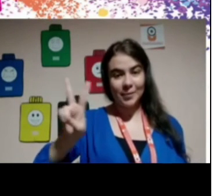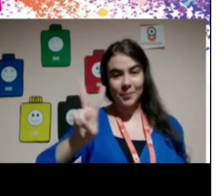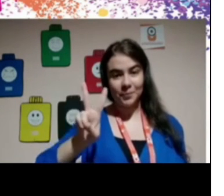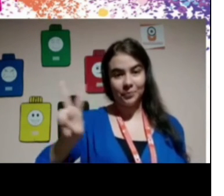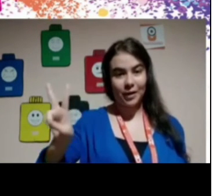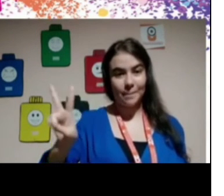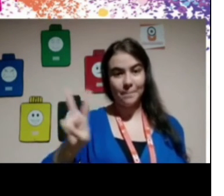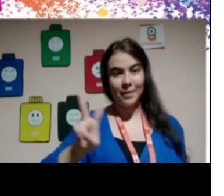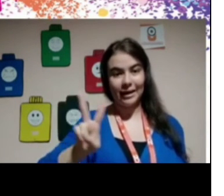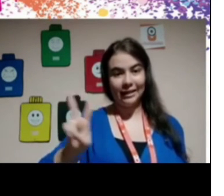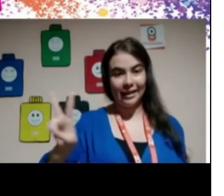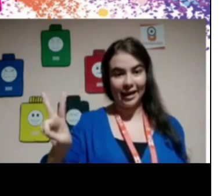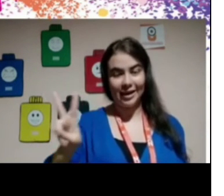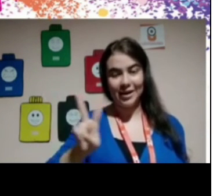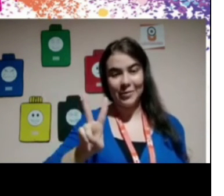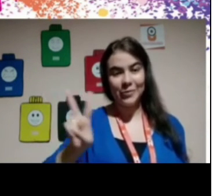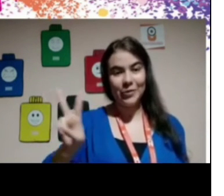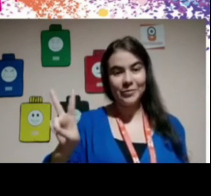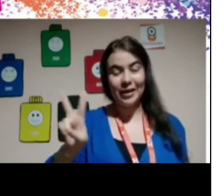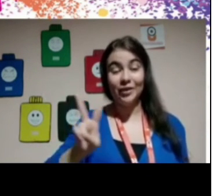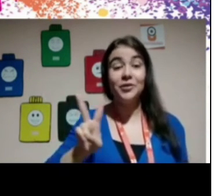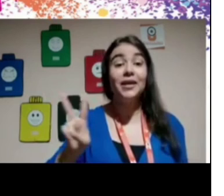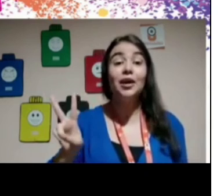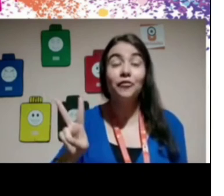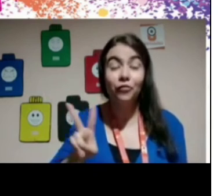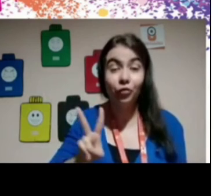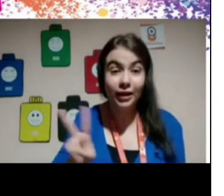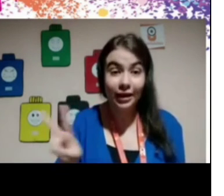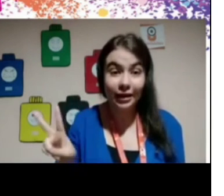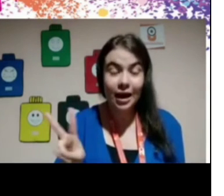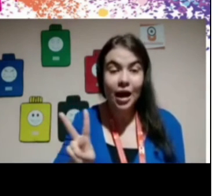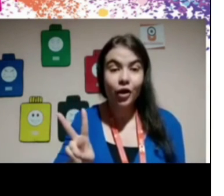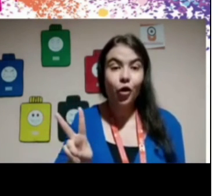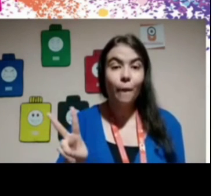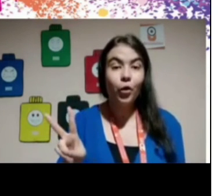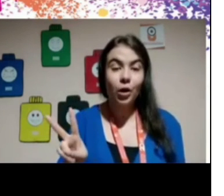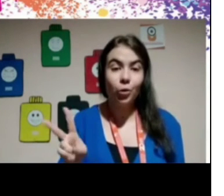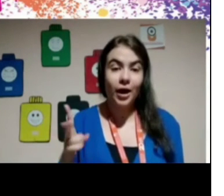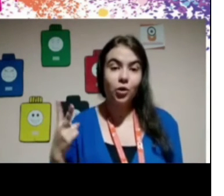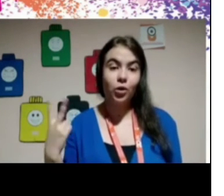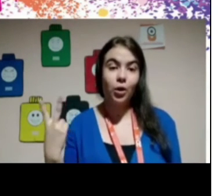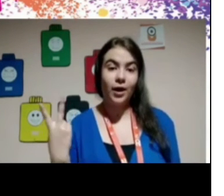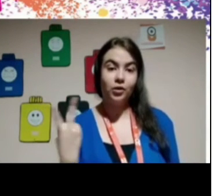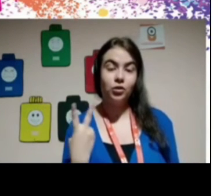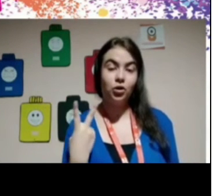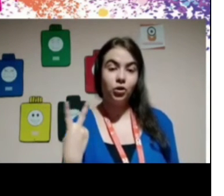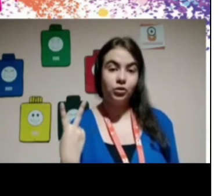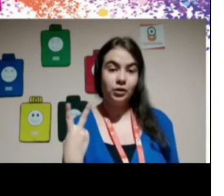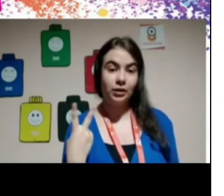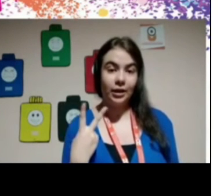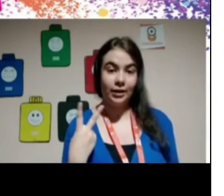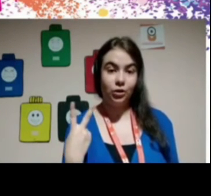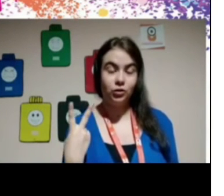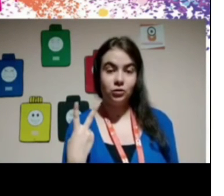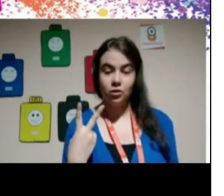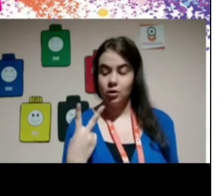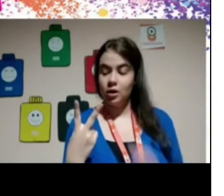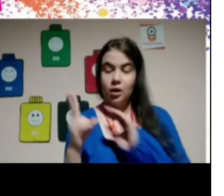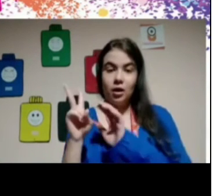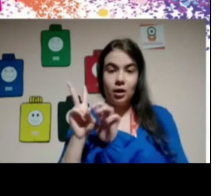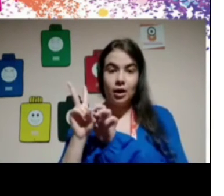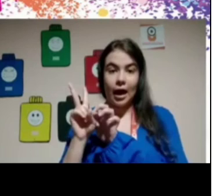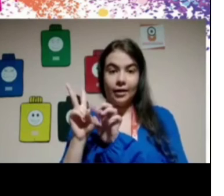deditos así. Verde. Muy bien. No se vayan a confundir con vocabulario. Vocabulario es con los